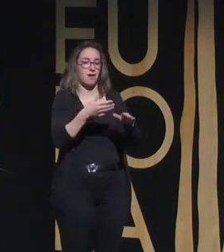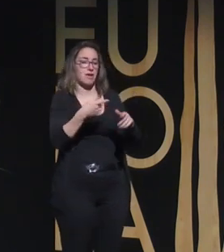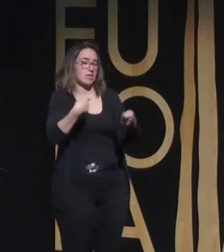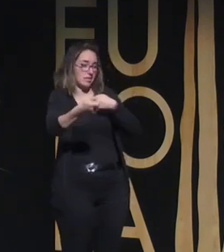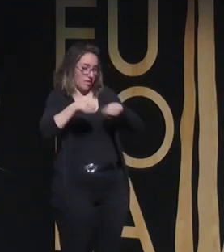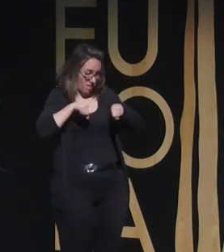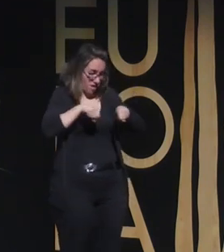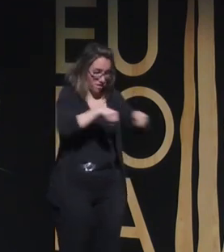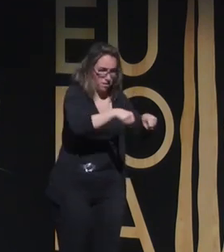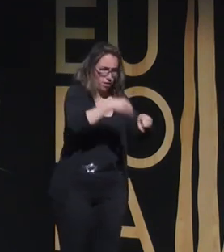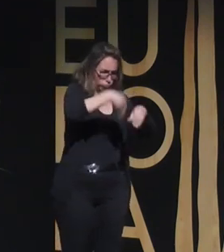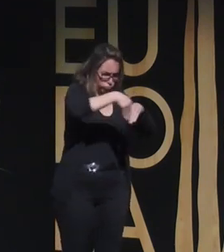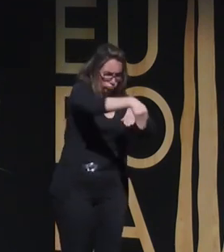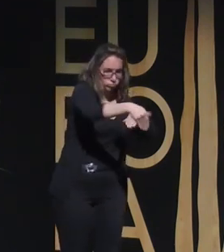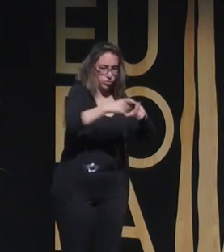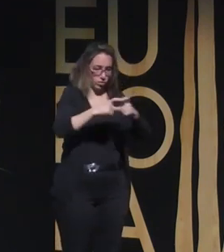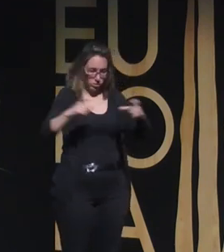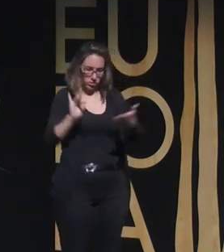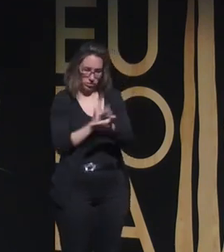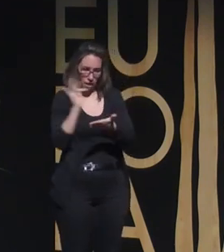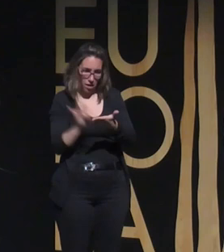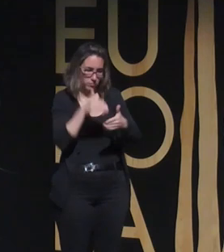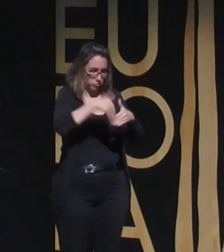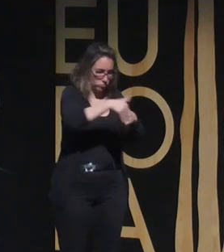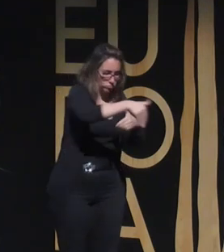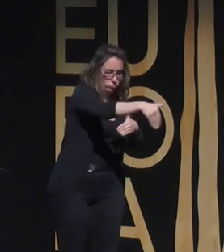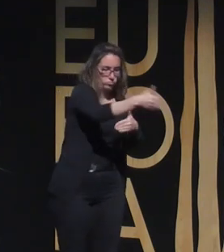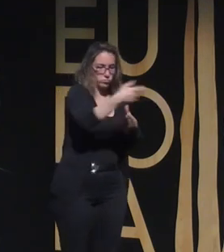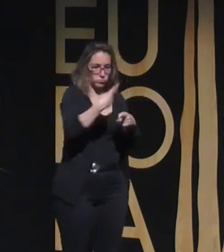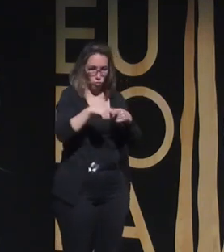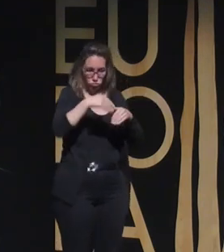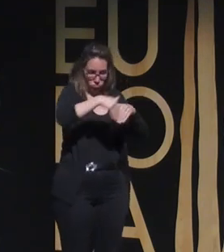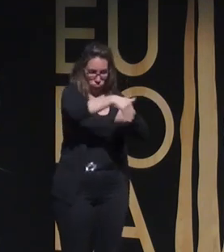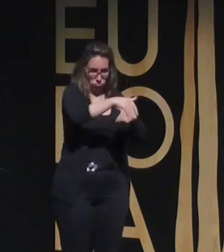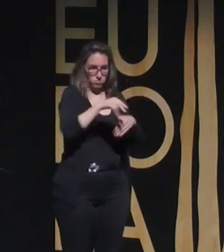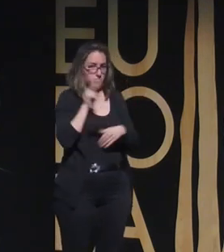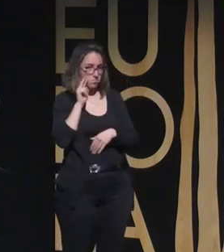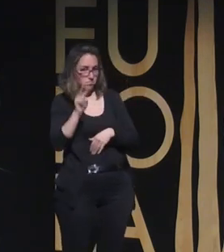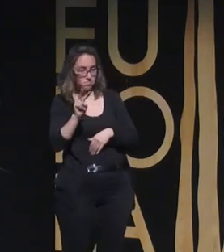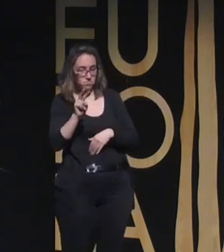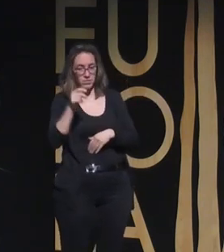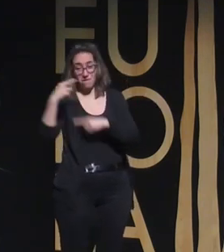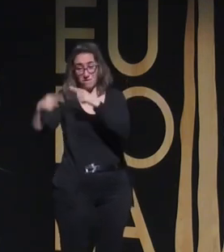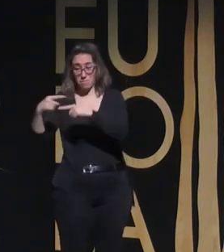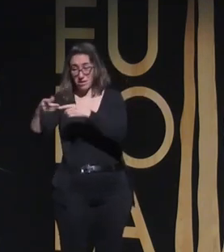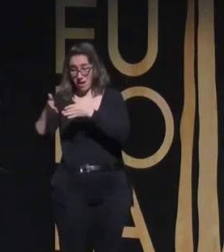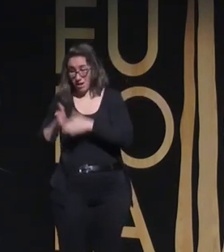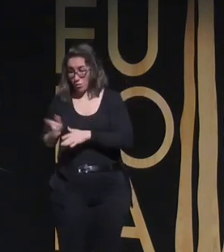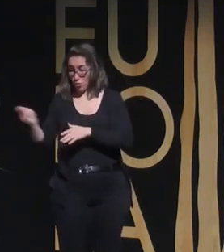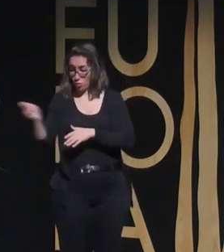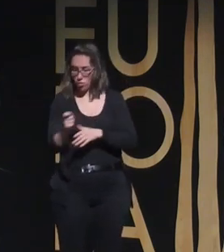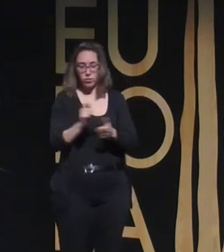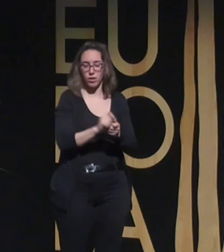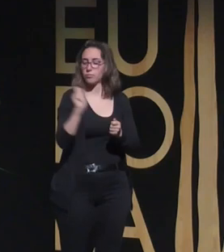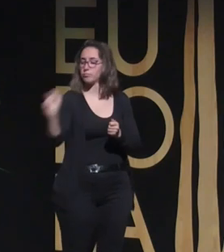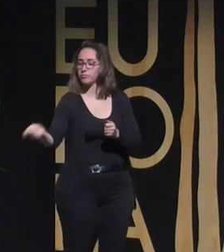todo de tabletas, con las asas estas así, con las orejeras, y cada vez que entraba una familia con un niño pequeño, una niña pequeña, le asignaban automáticamente una